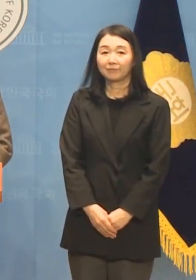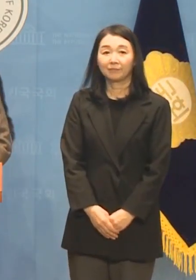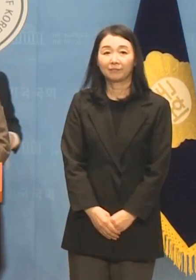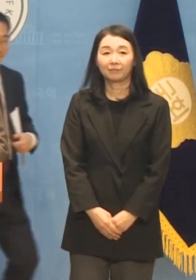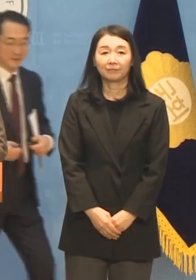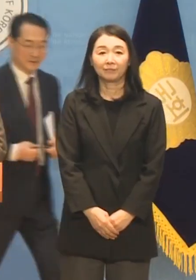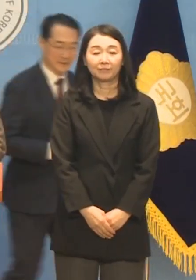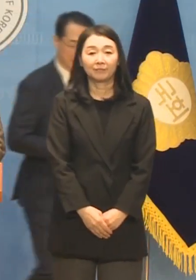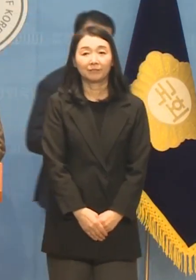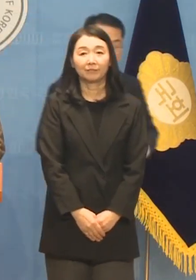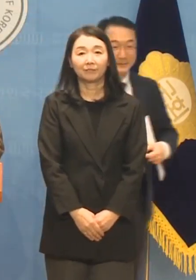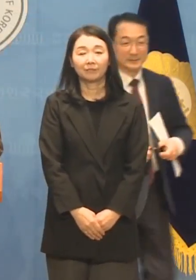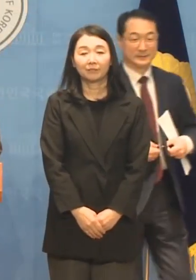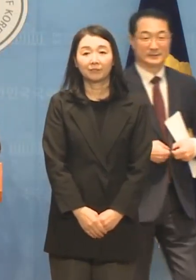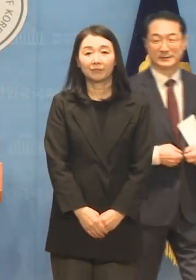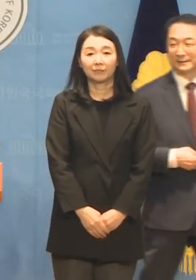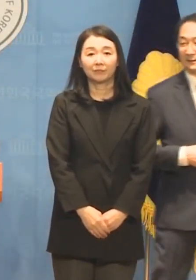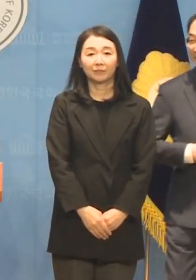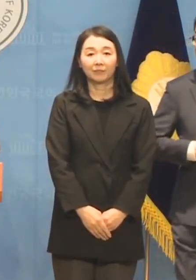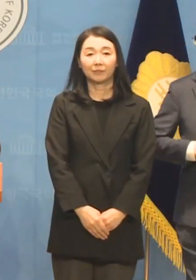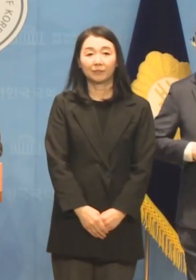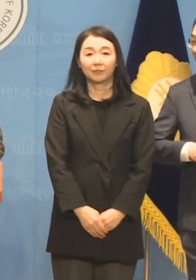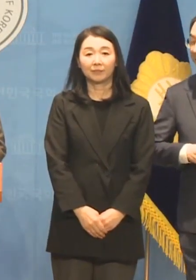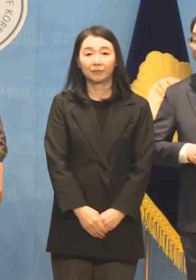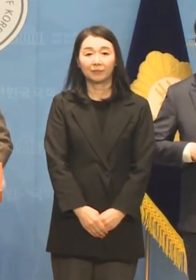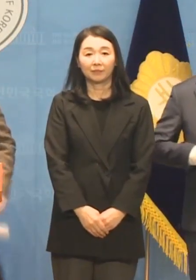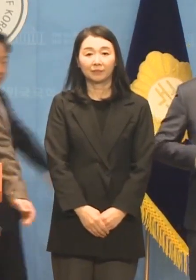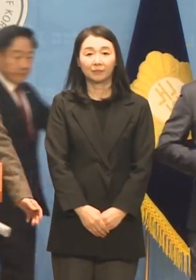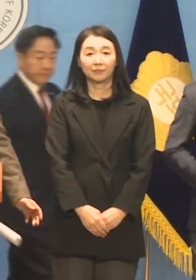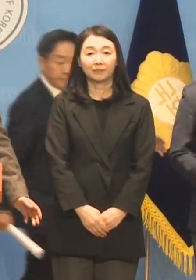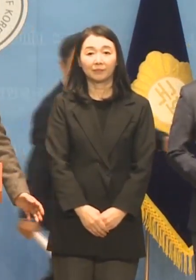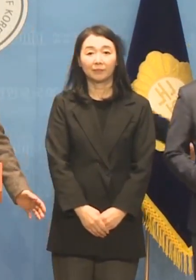사람이 하거든요. 여기서 위원장이 하시면 돼요.